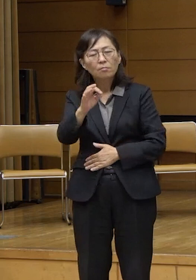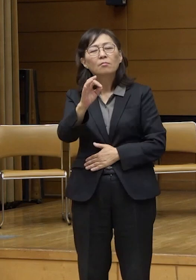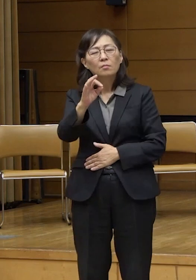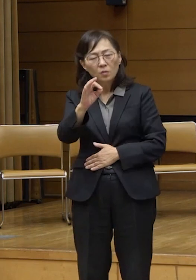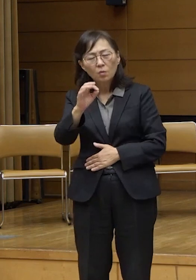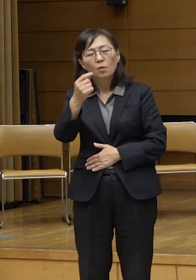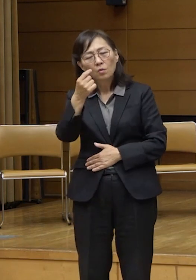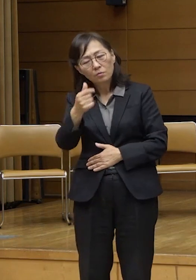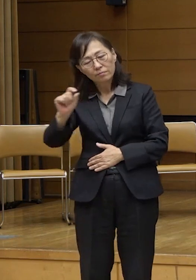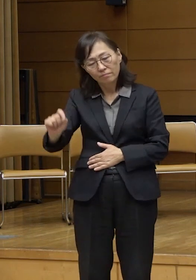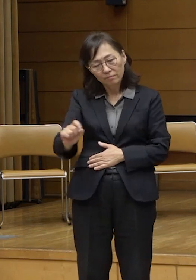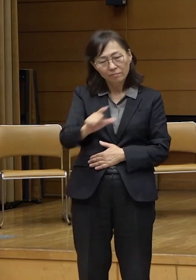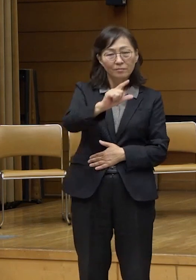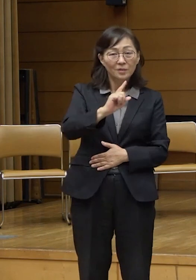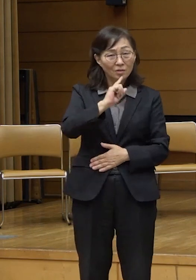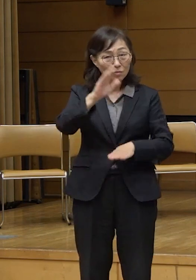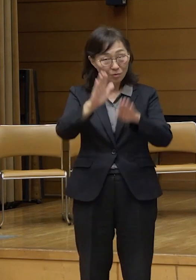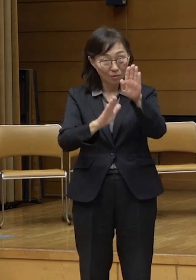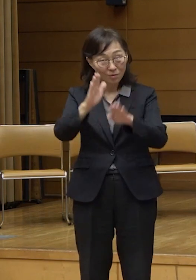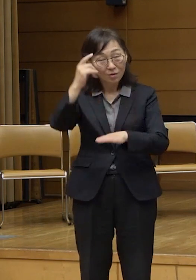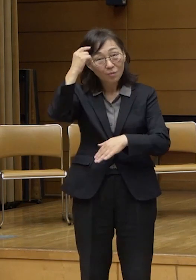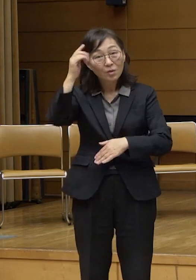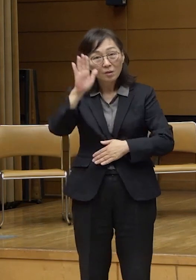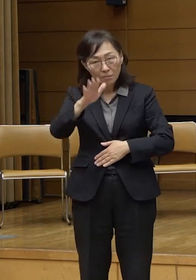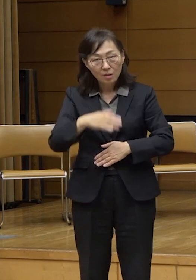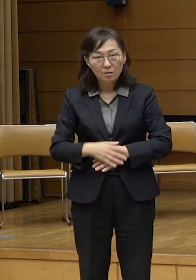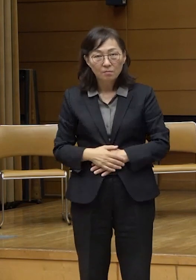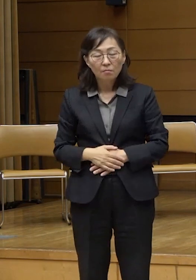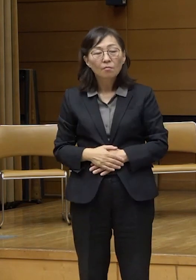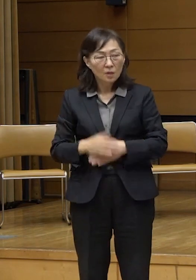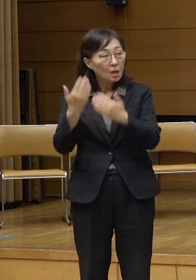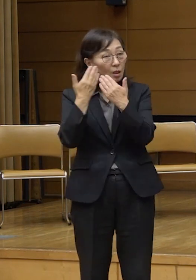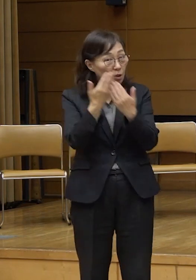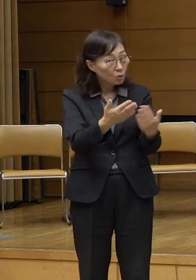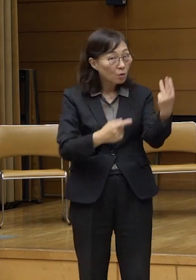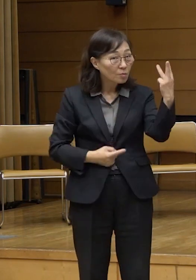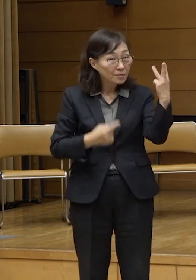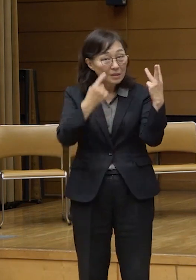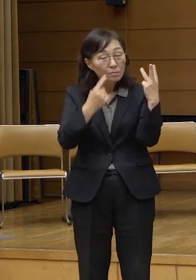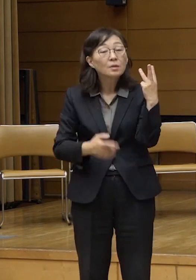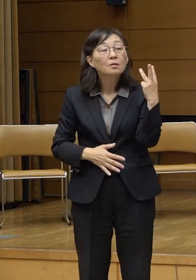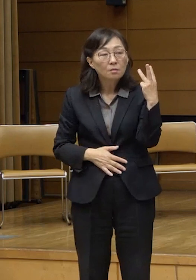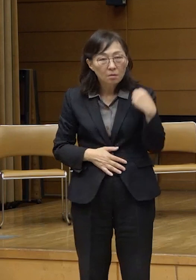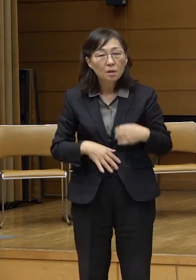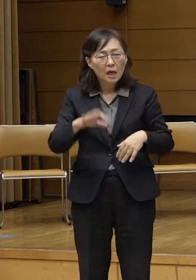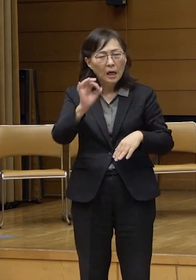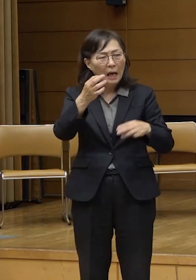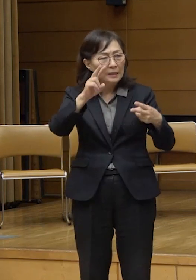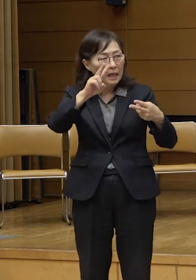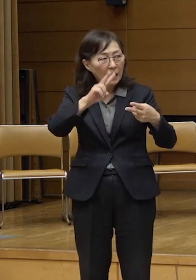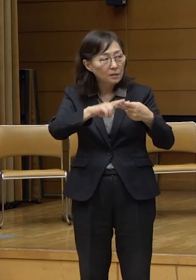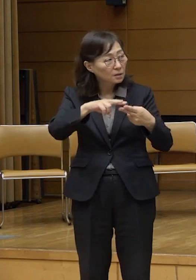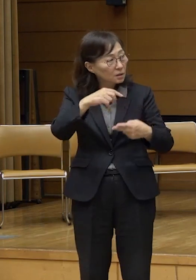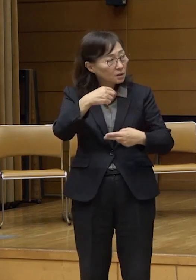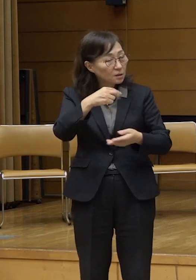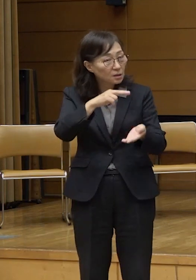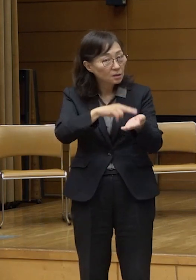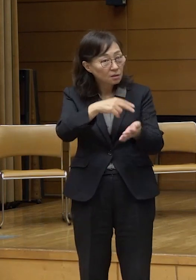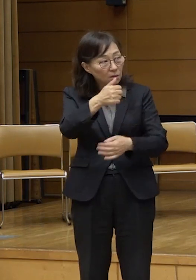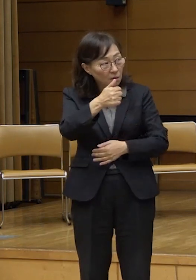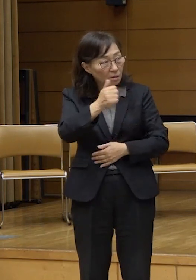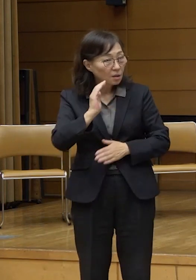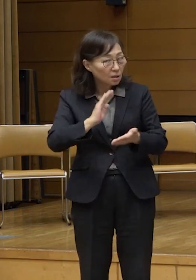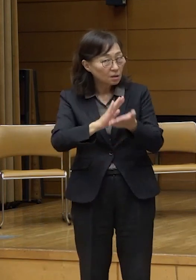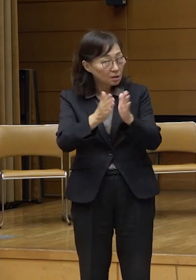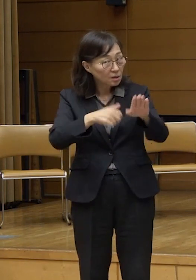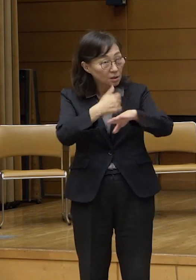ると思います。 先生、これ、金井先生なんか、知事なんかあるんですけど、先ほど、これ今後、仮に感染が拡